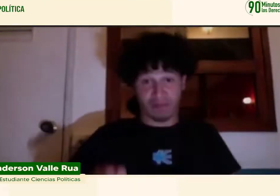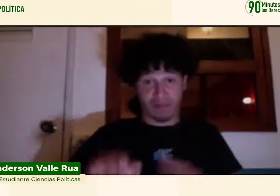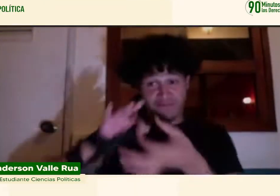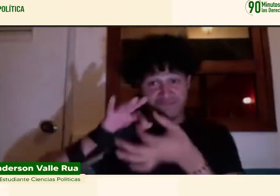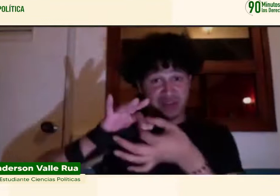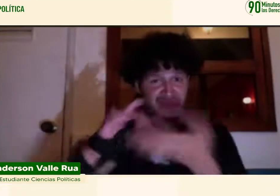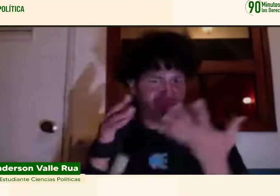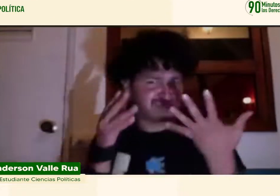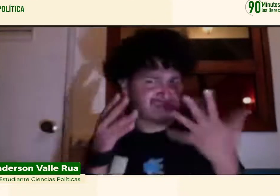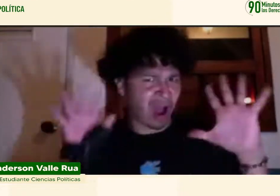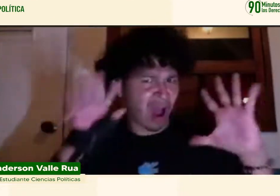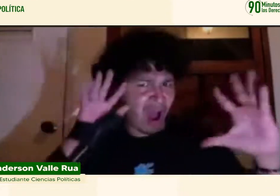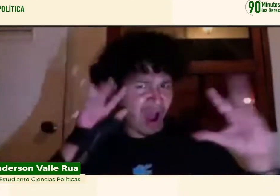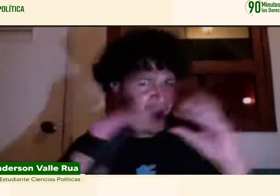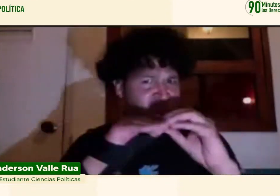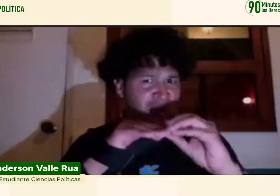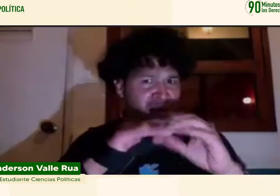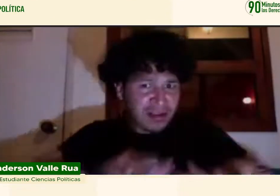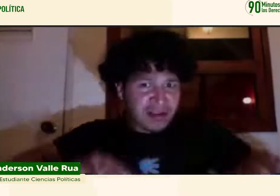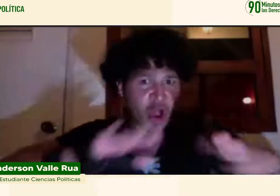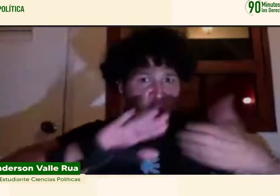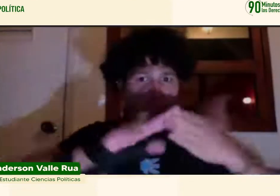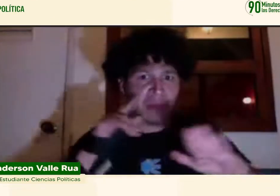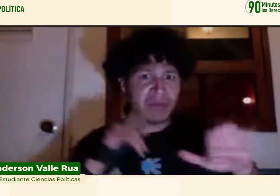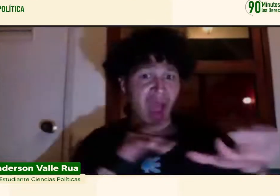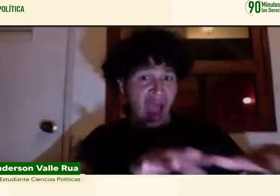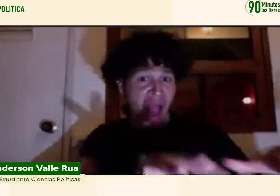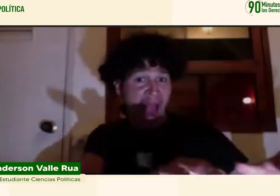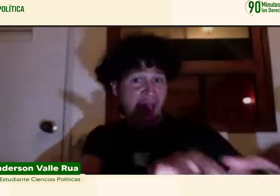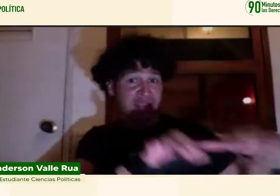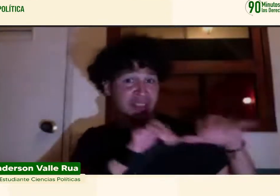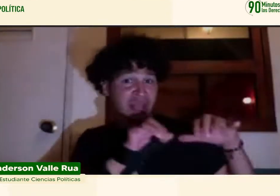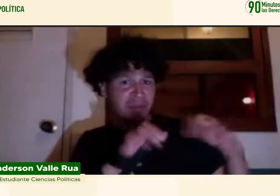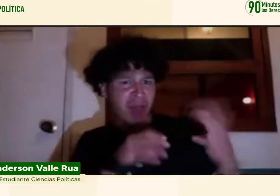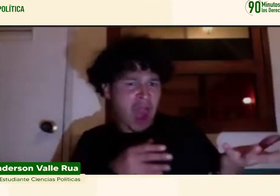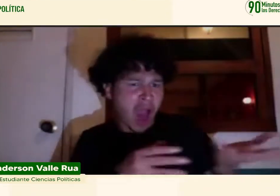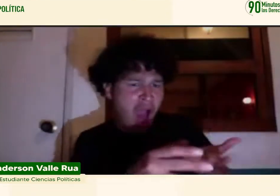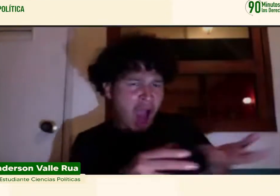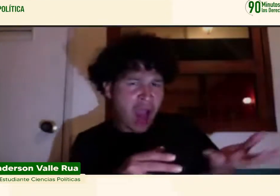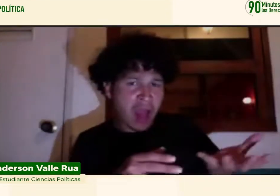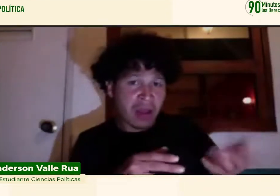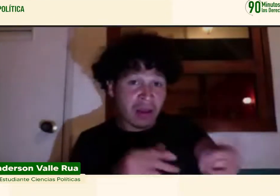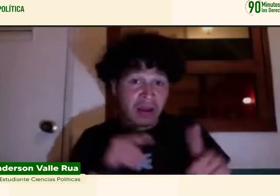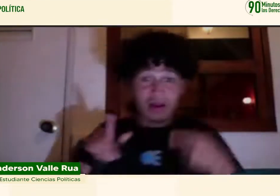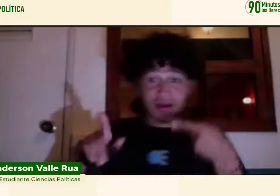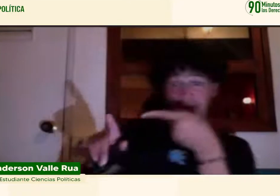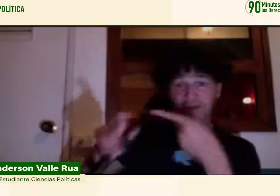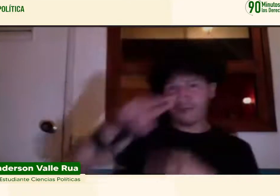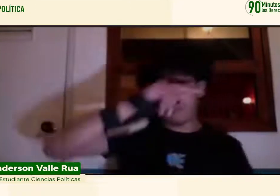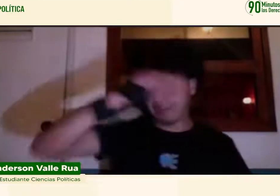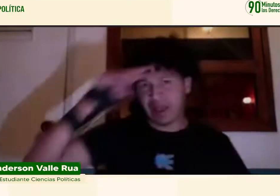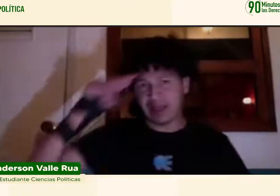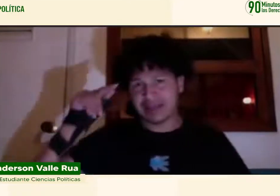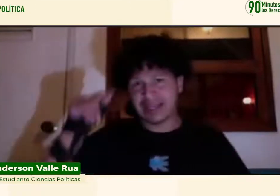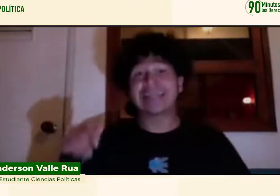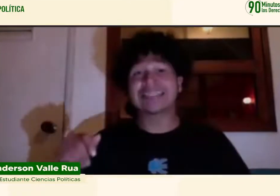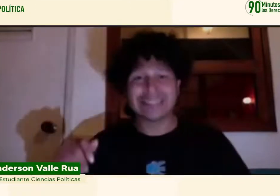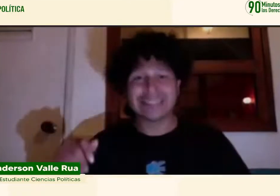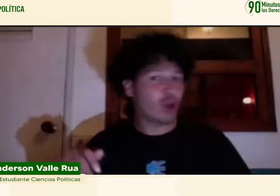esta realidad en el cual estamos en nuestro territorio colombia quisiera preguntar si frenas cual previamente